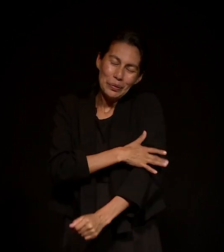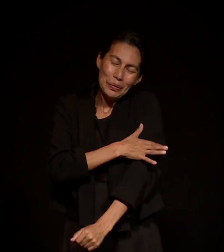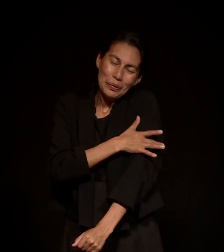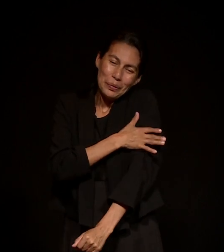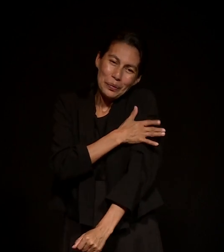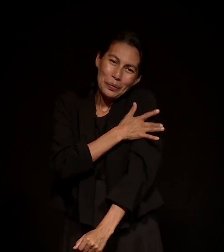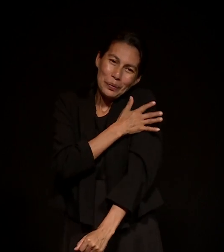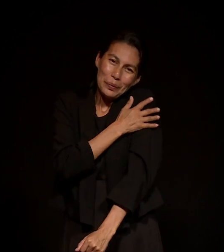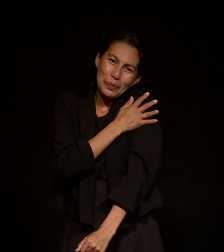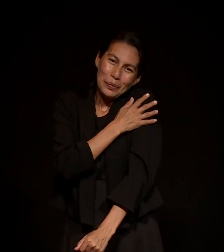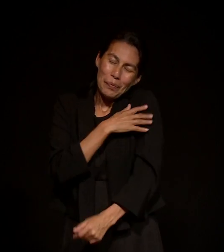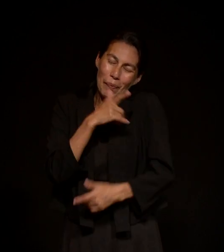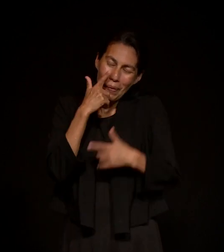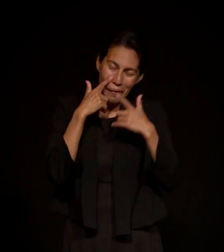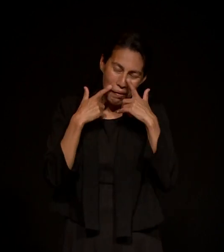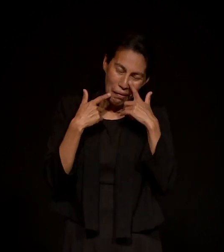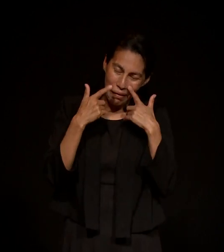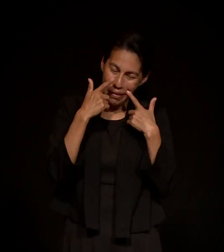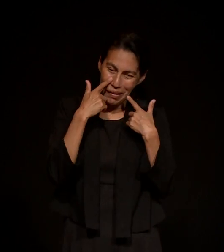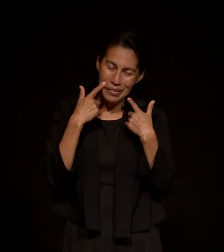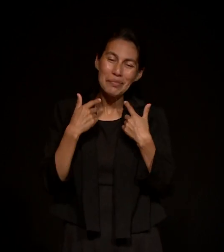y no me aguantó.